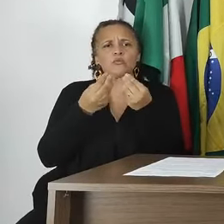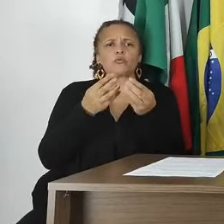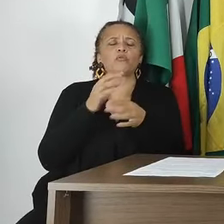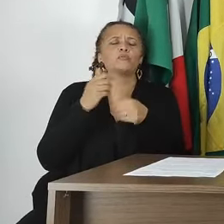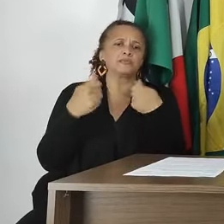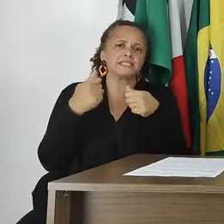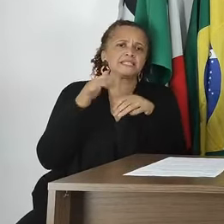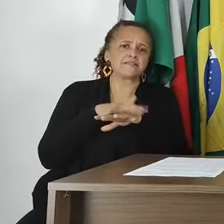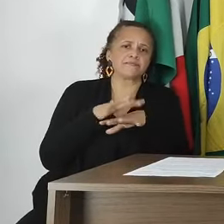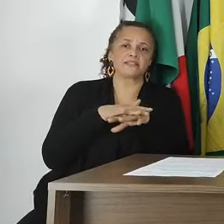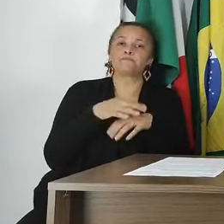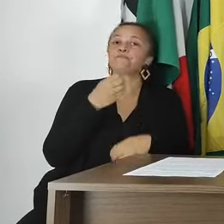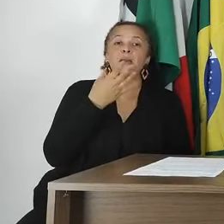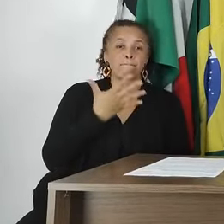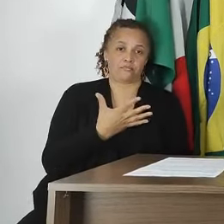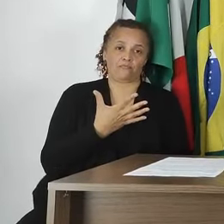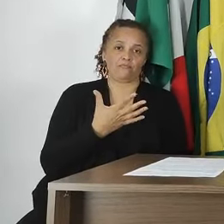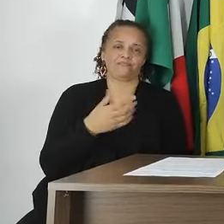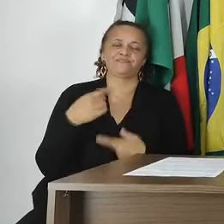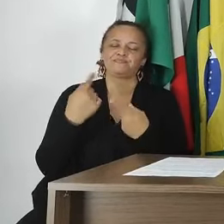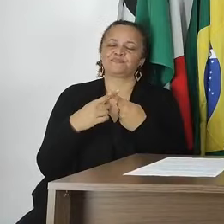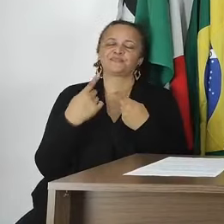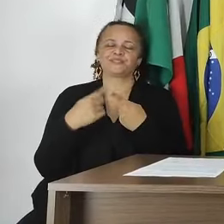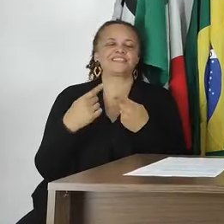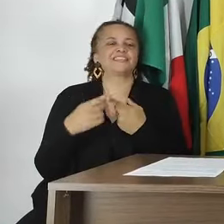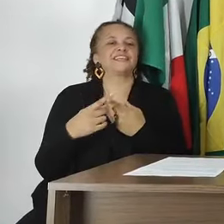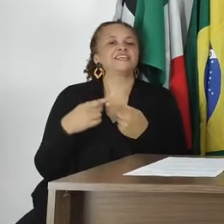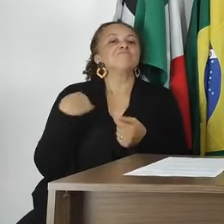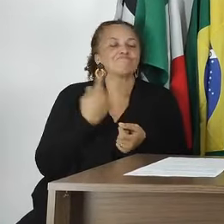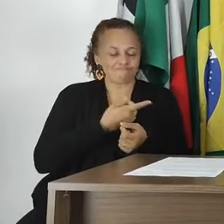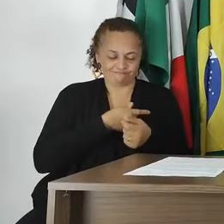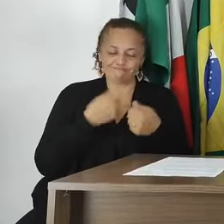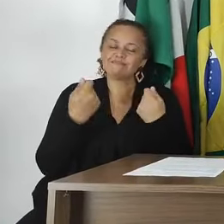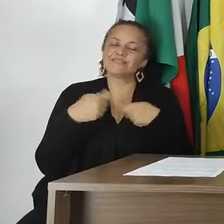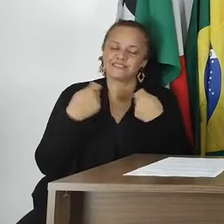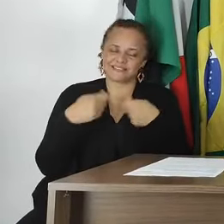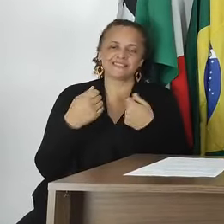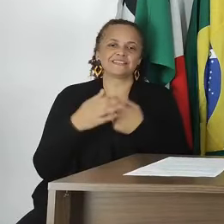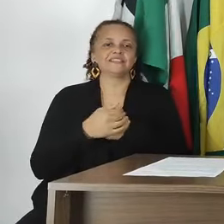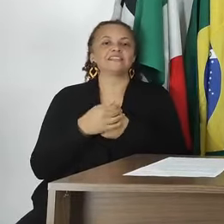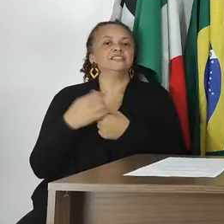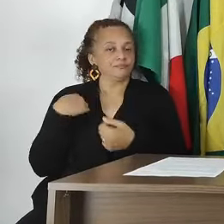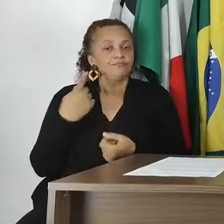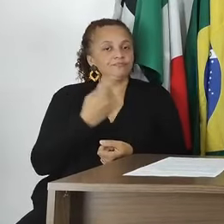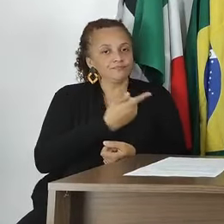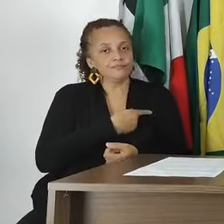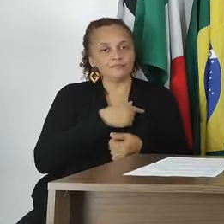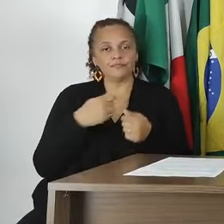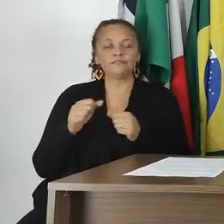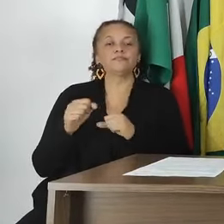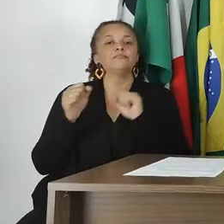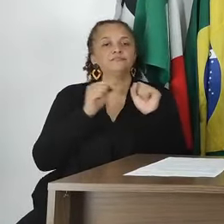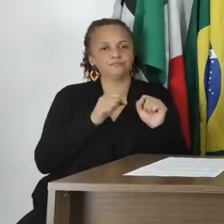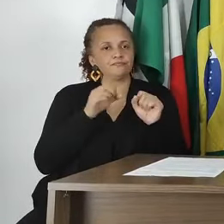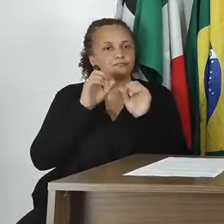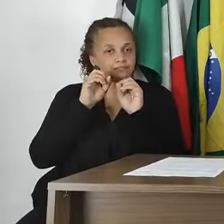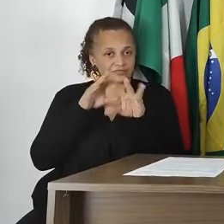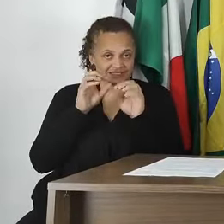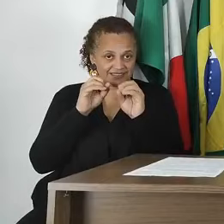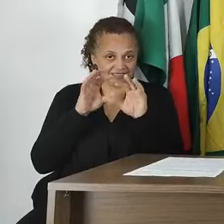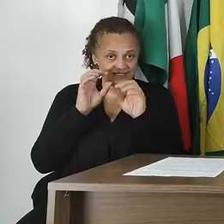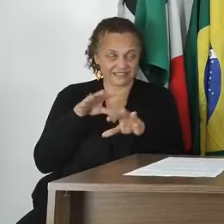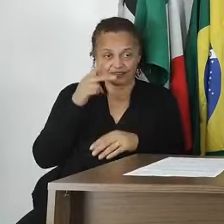bom. Por quê? Porque o corpo de Cristo necessita isso daí. E que a gente possa passar para as